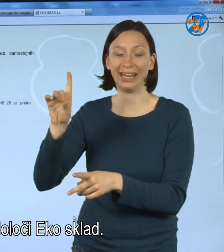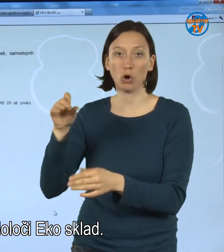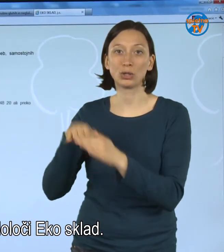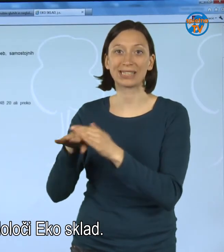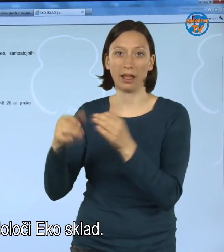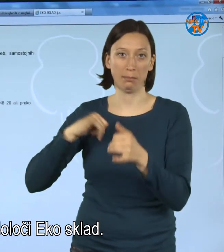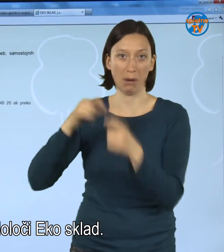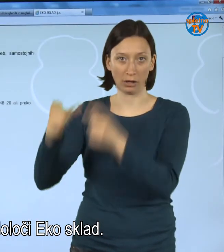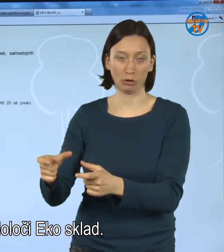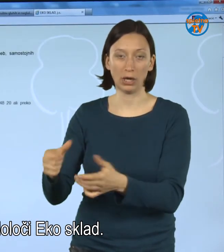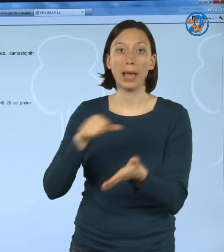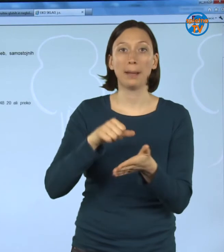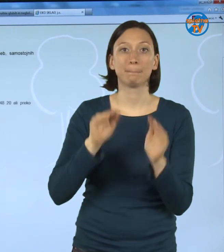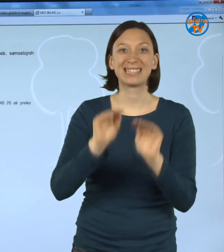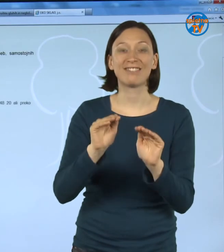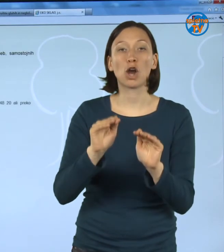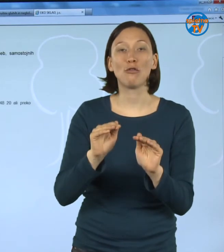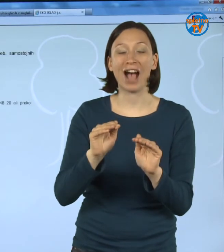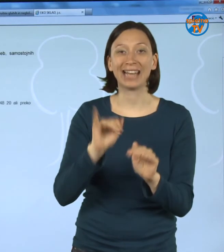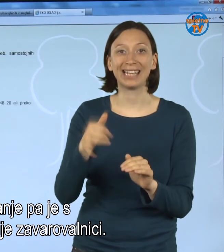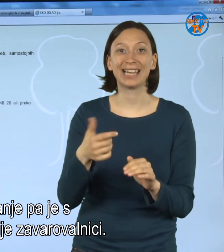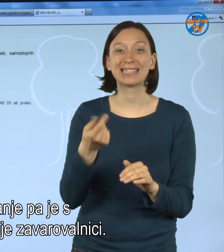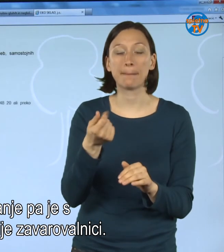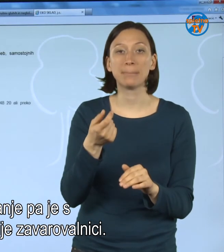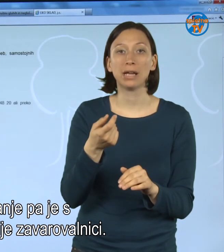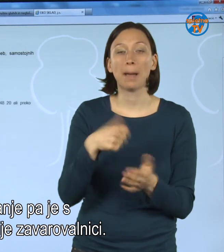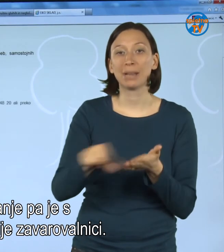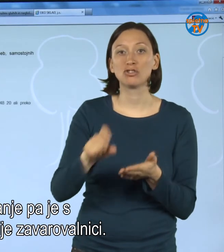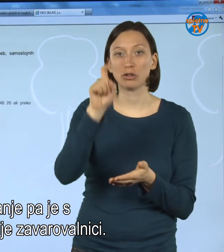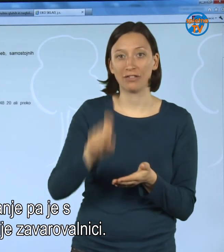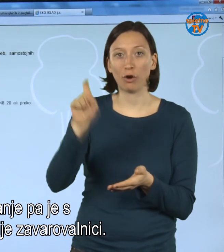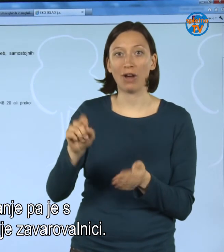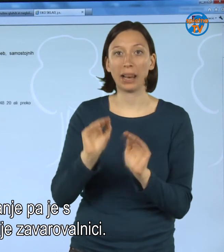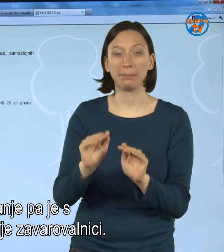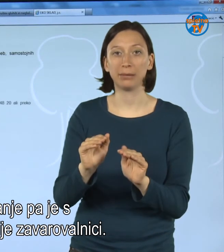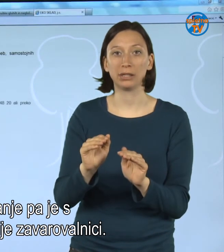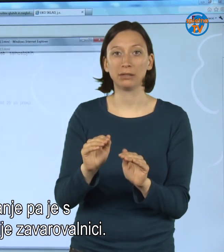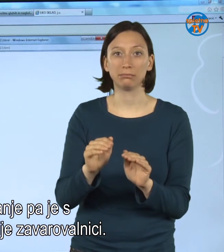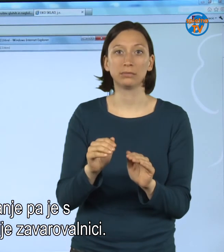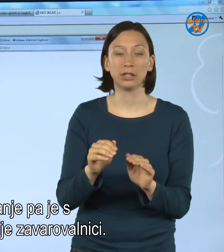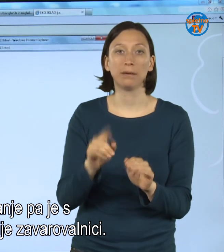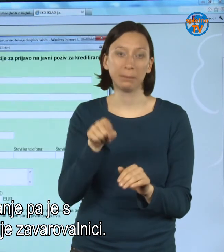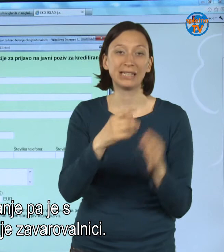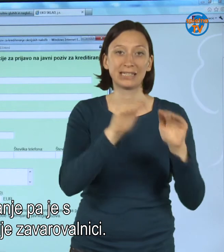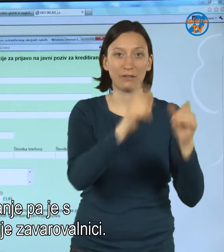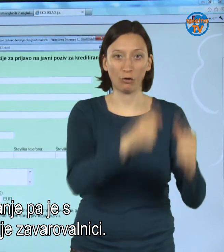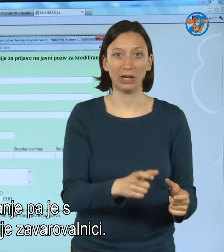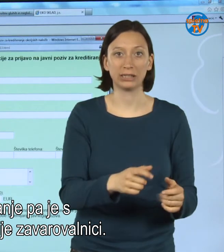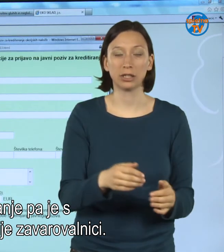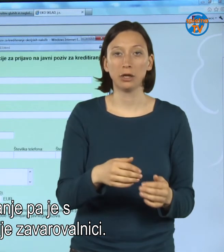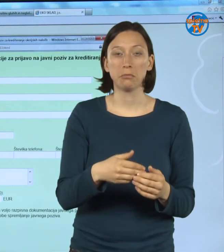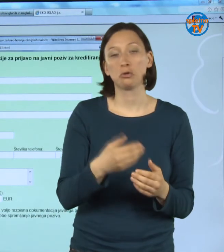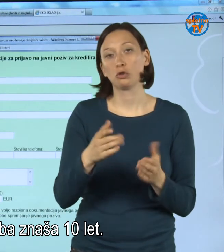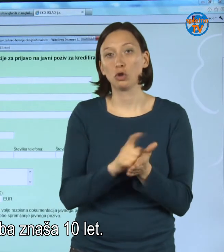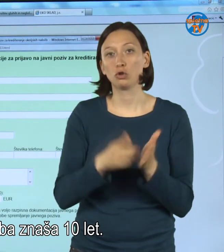pač določi Ekosklad. Plačilo, torej zavarovanje, pa je s plačilom zavarovalne premije